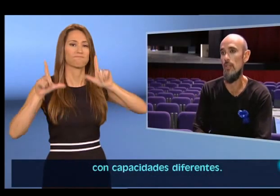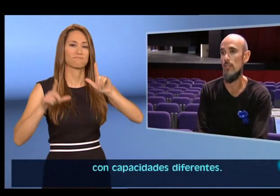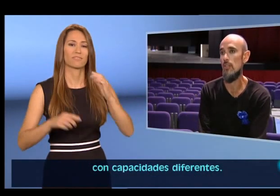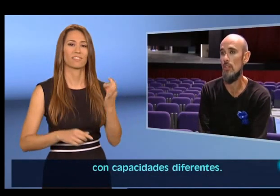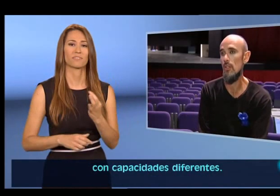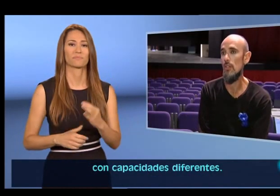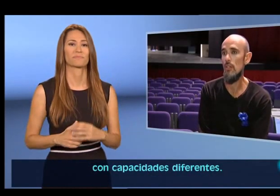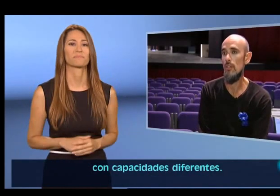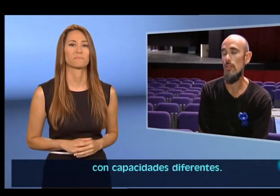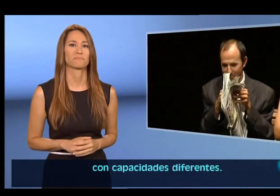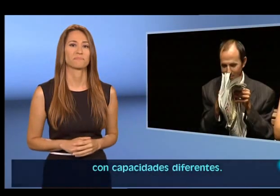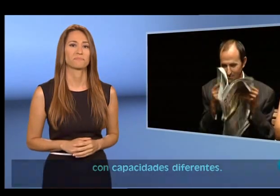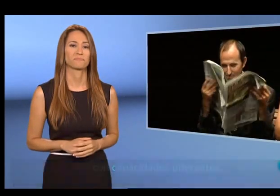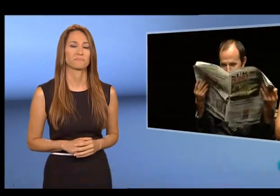diferentes.